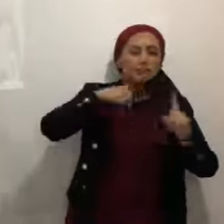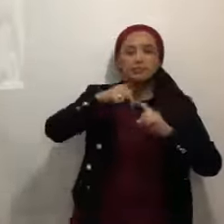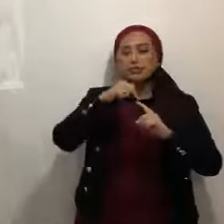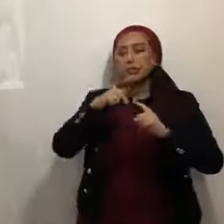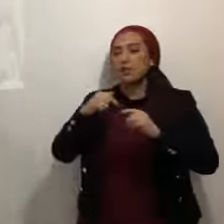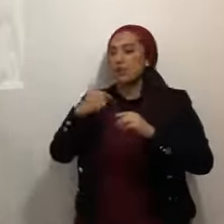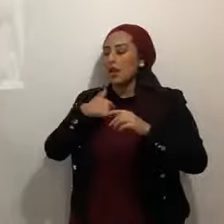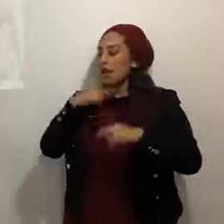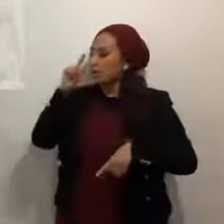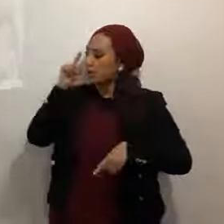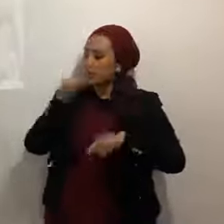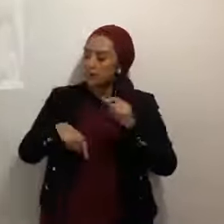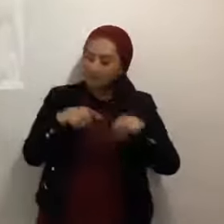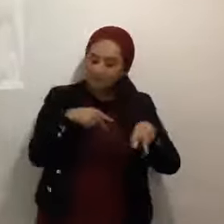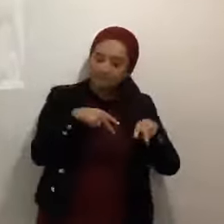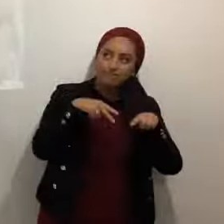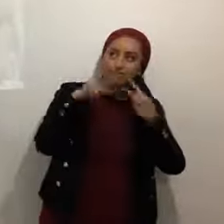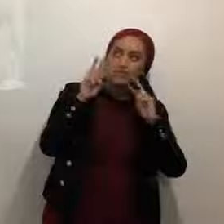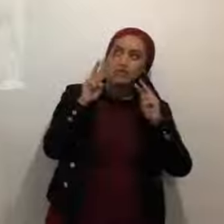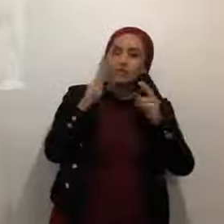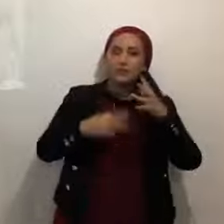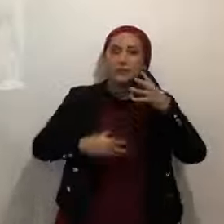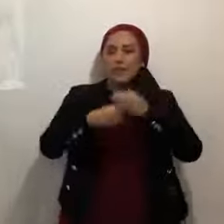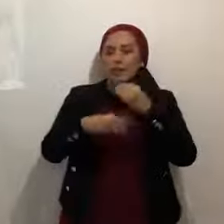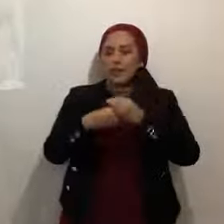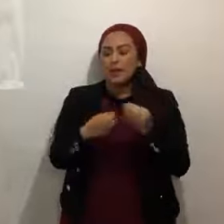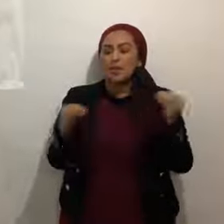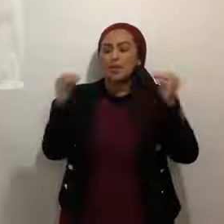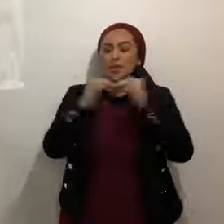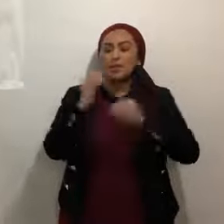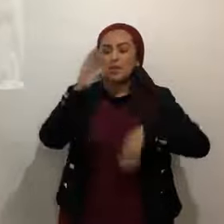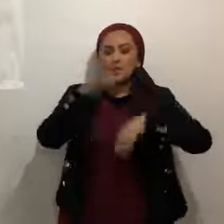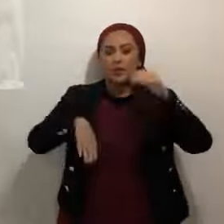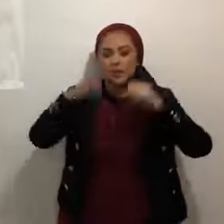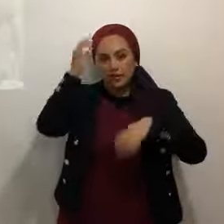puedo levantar la vista. Se han aumentado más que los cabellos de mi cabeza y mi corazón me falla.